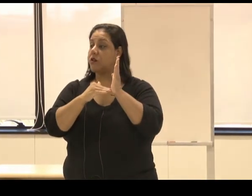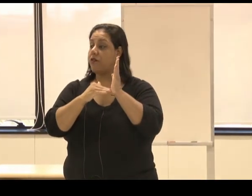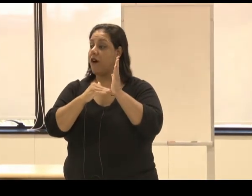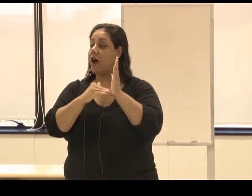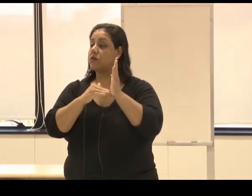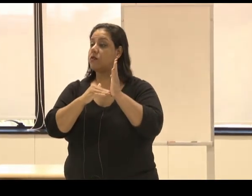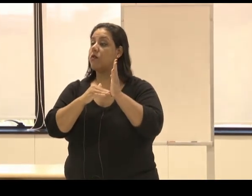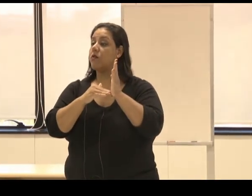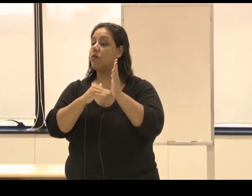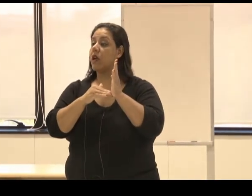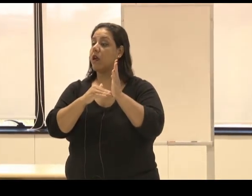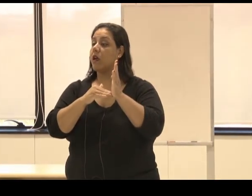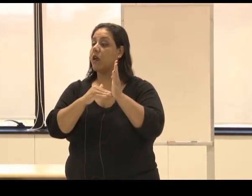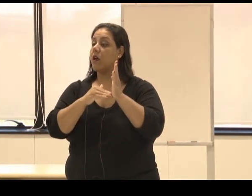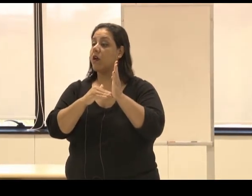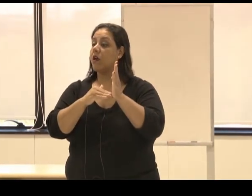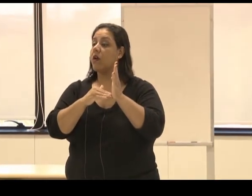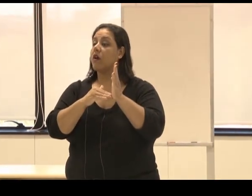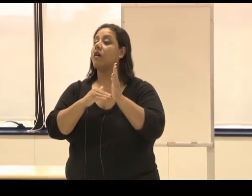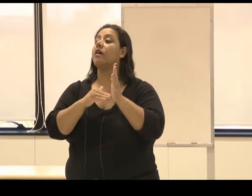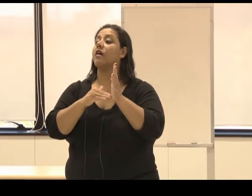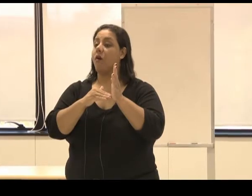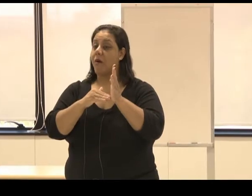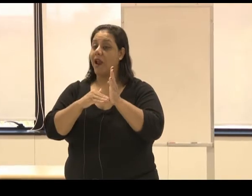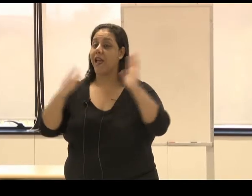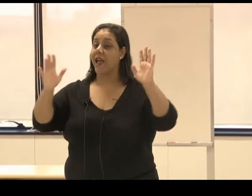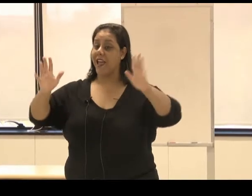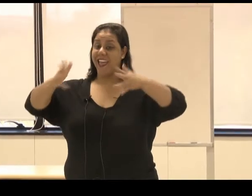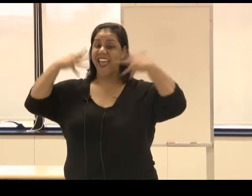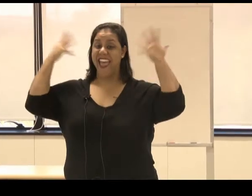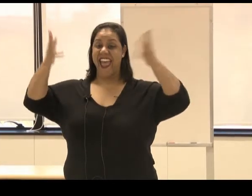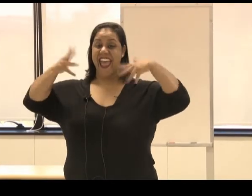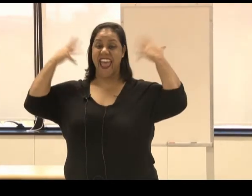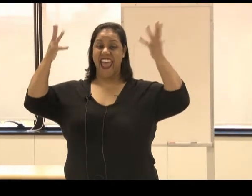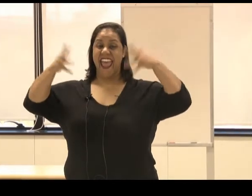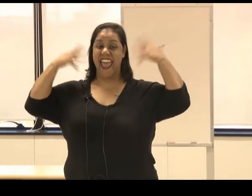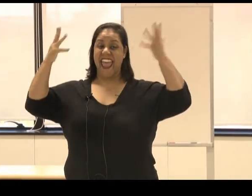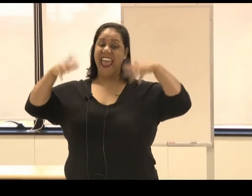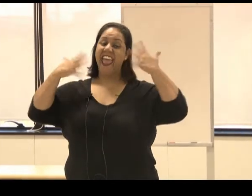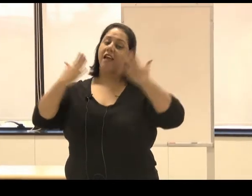eu faço o quê? Como ela é?